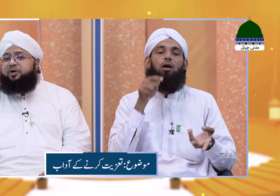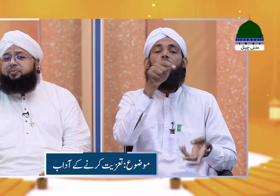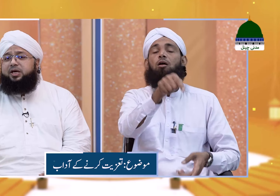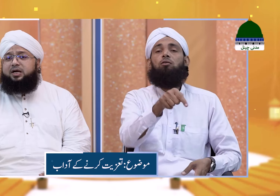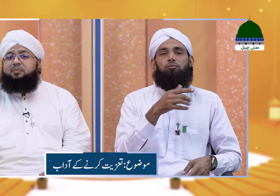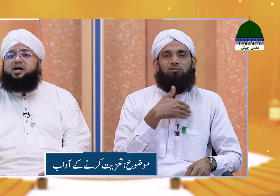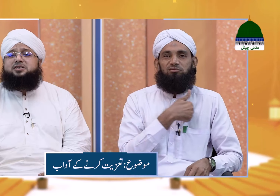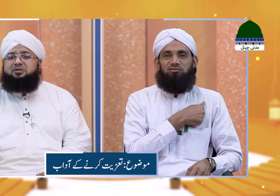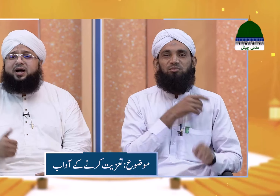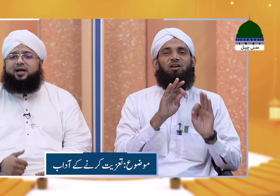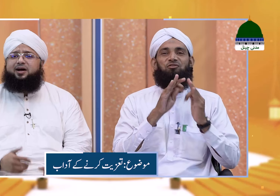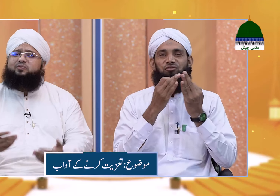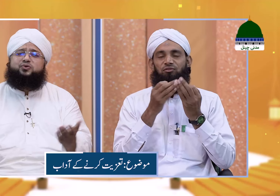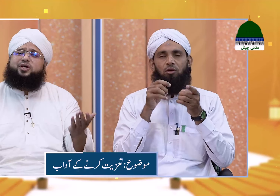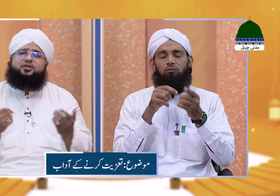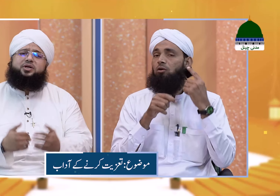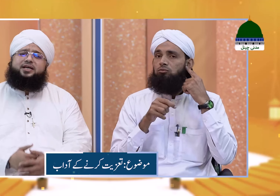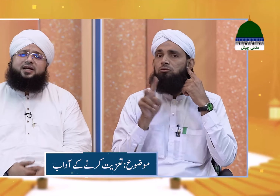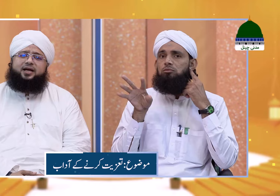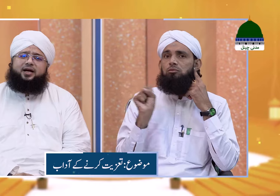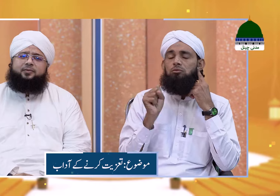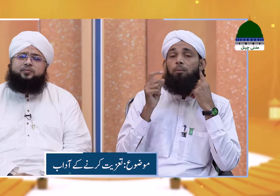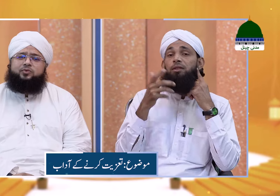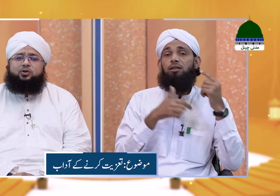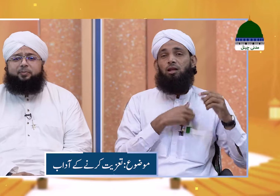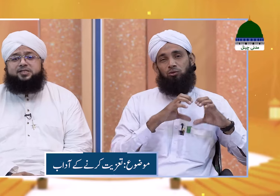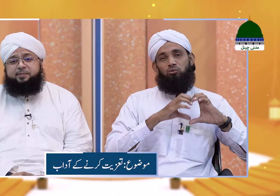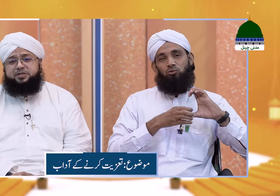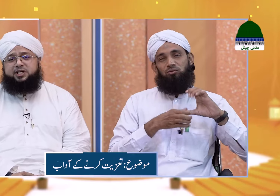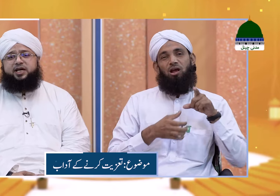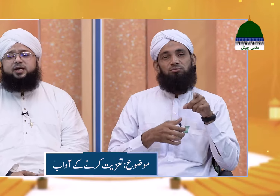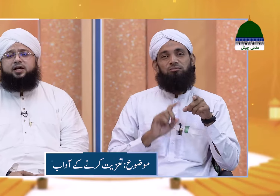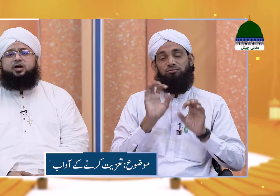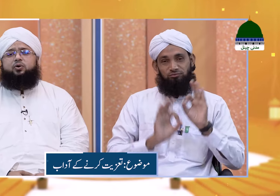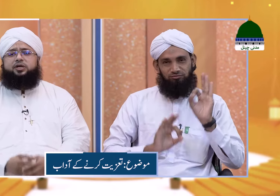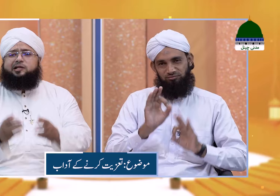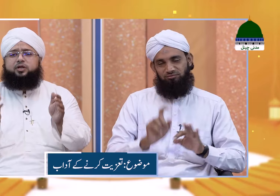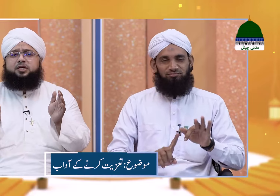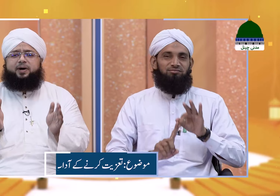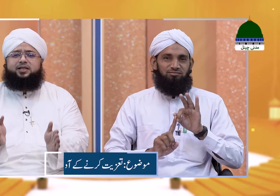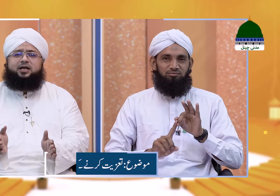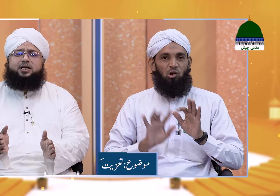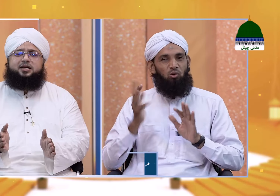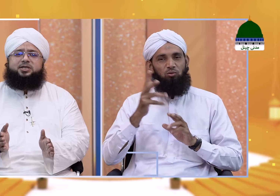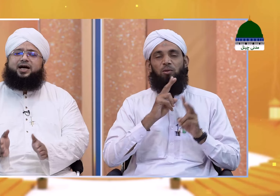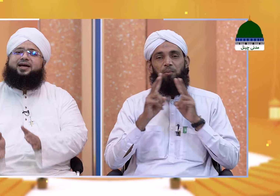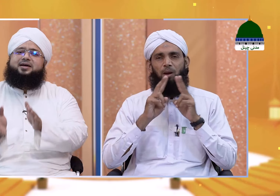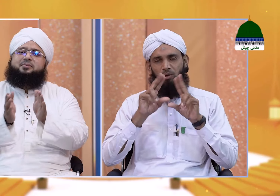ابھی غم کا صدمہ ہے، اگر وہ سنیں گے تو انہیں کیسا لگے گا؟ تو ہمیں اس سے بھی بچنا چاہیے، اور ادھر ادھر کی باتیں کرنے کے بجائے